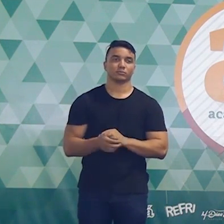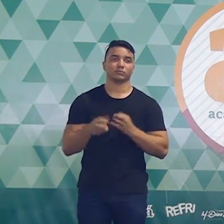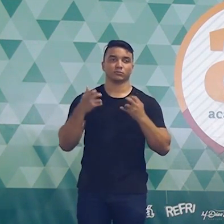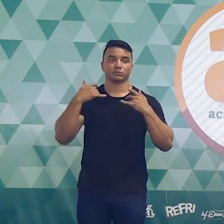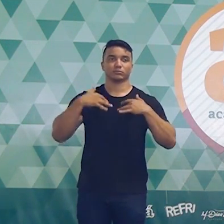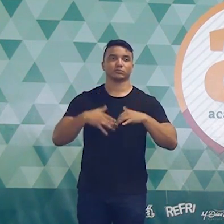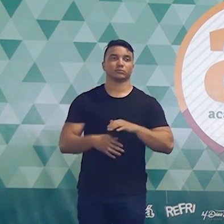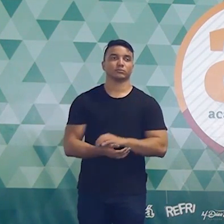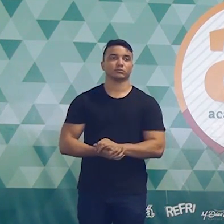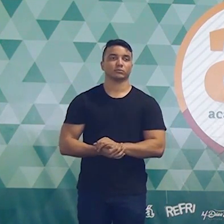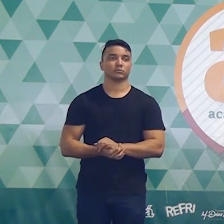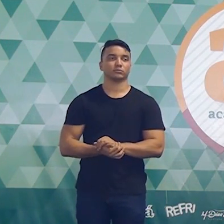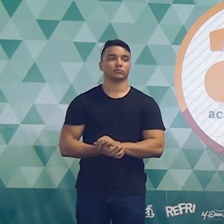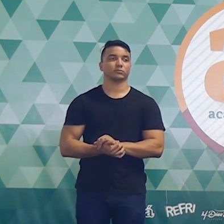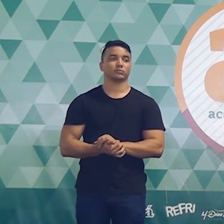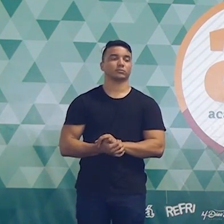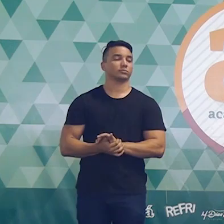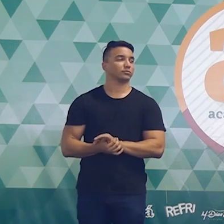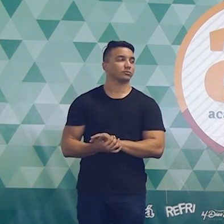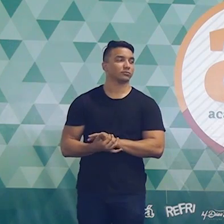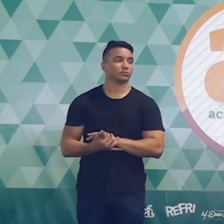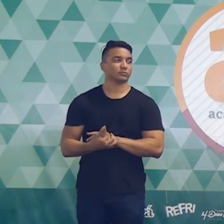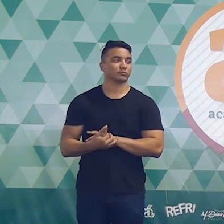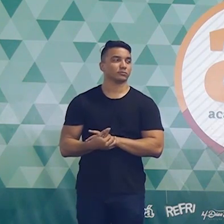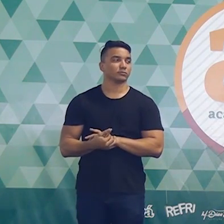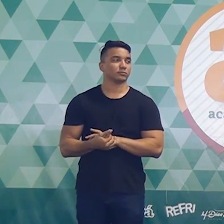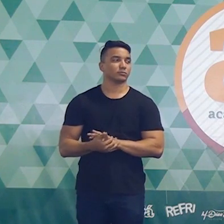suando aqui, mas tem uma patada boa, viu?